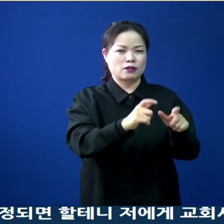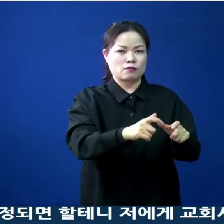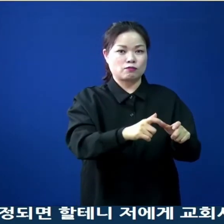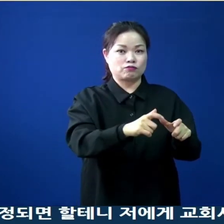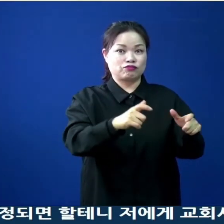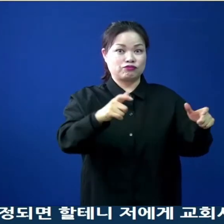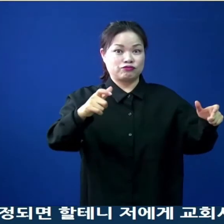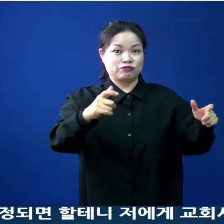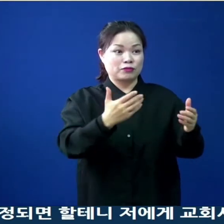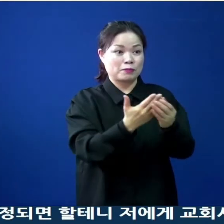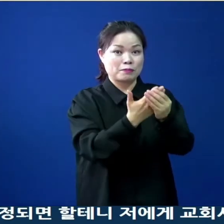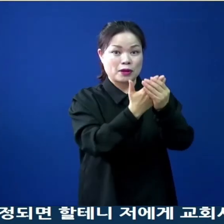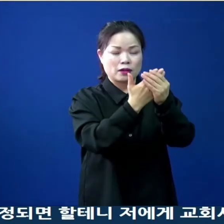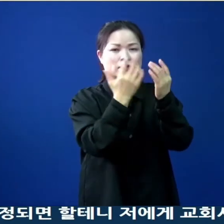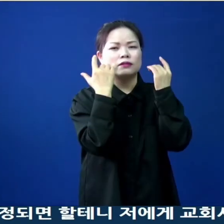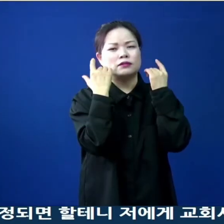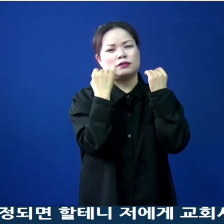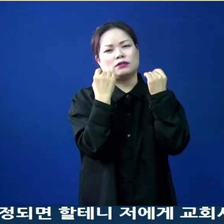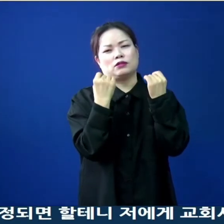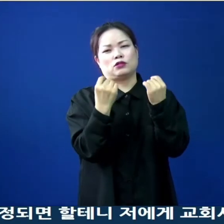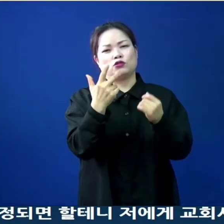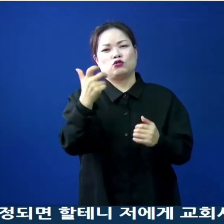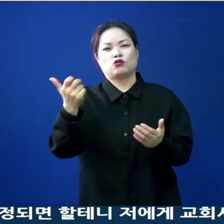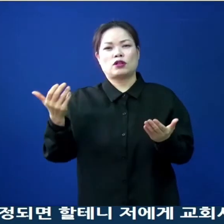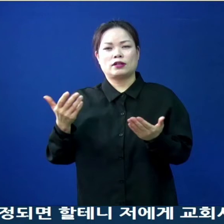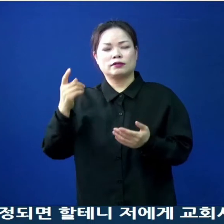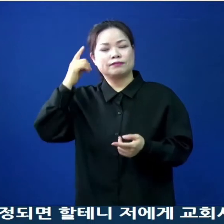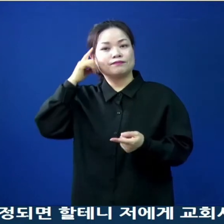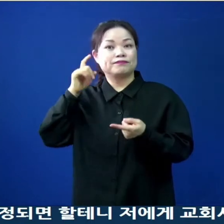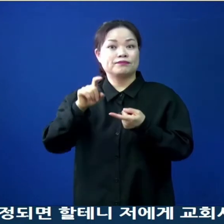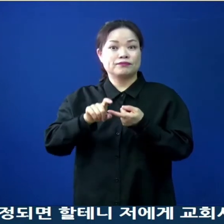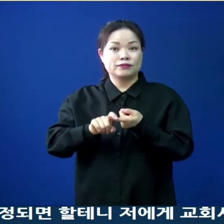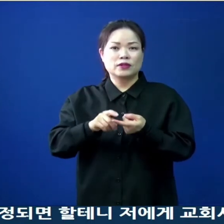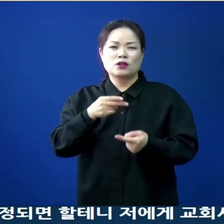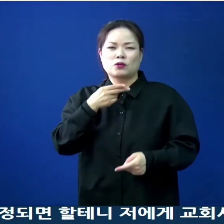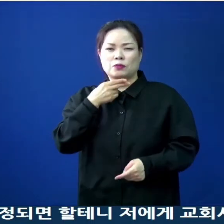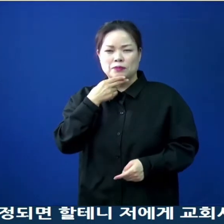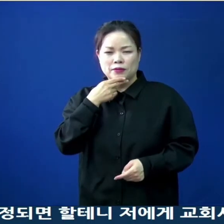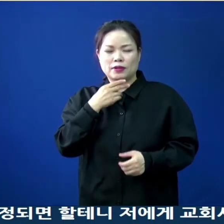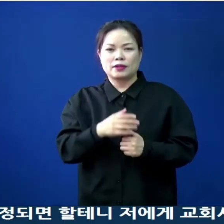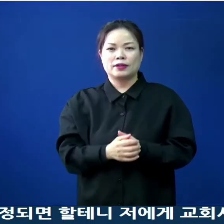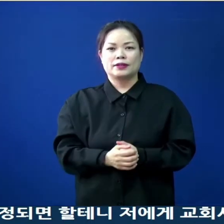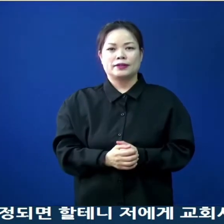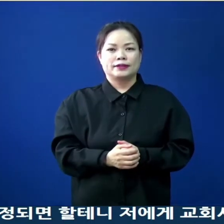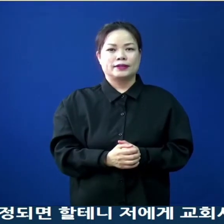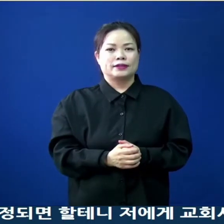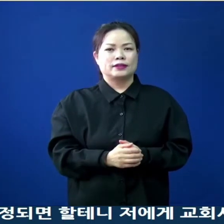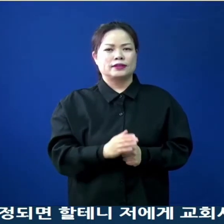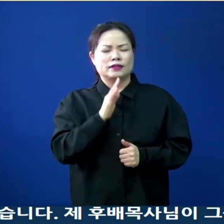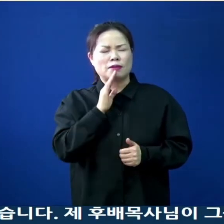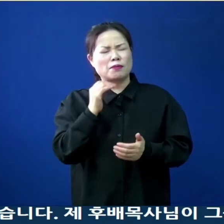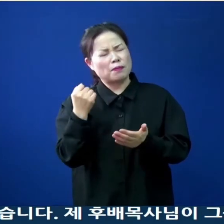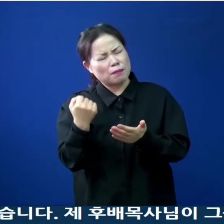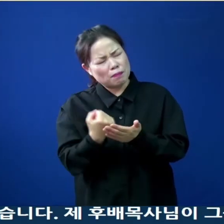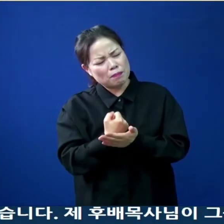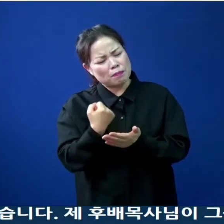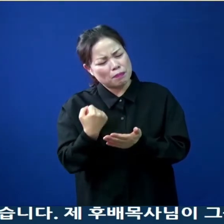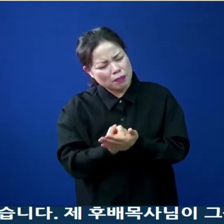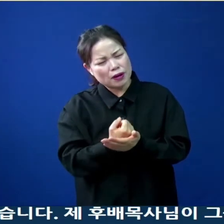성장하셨는데 여전히 주의 일에는 관심이 없다는 얘기를 들었습니다. 참으로